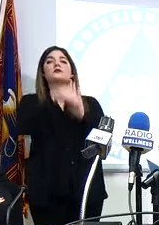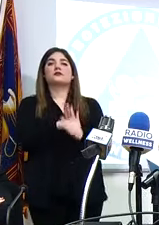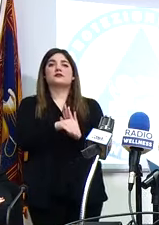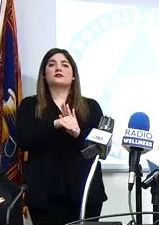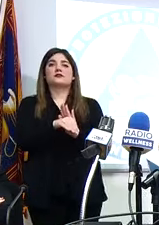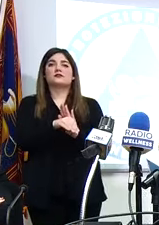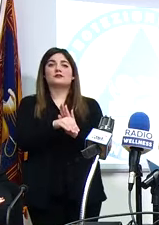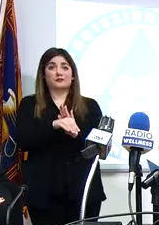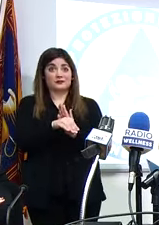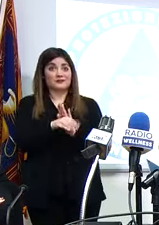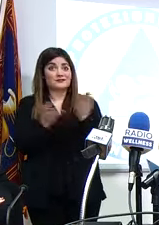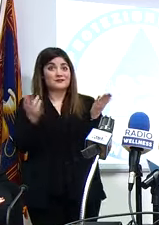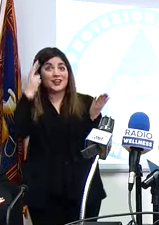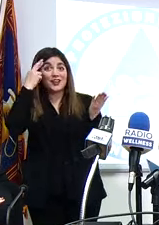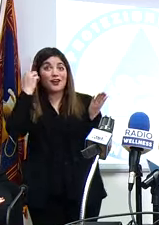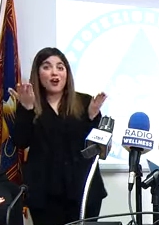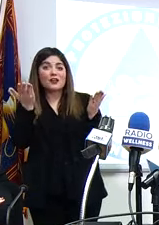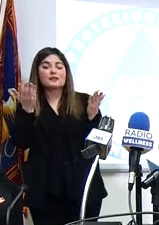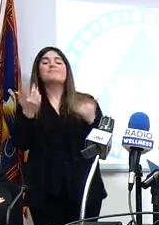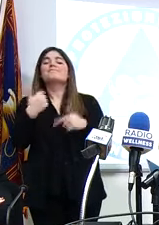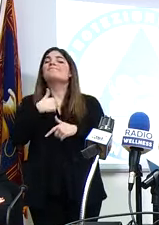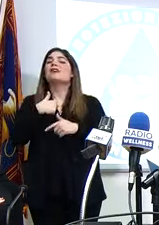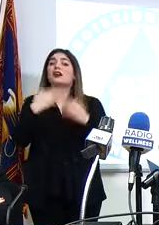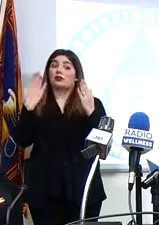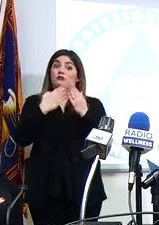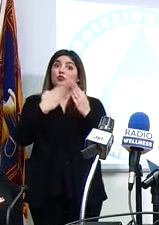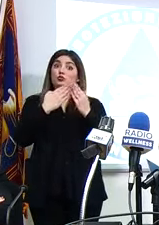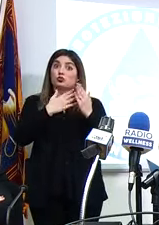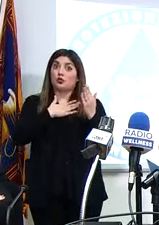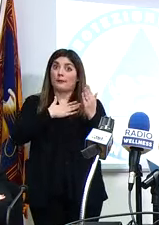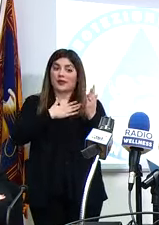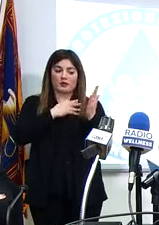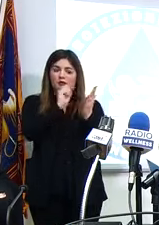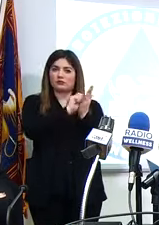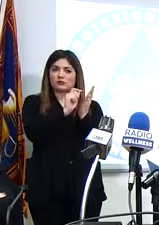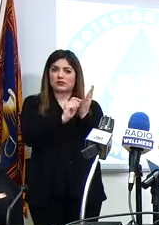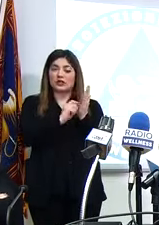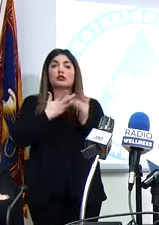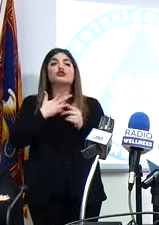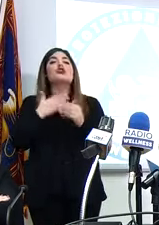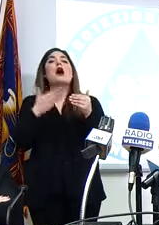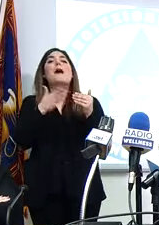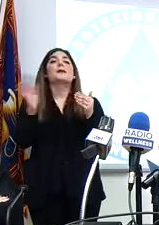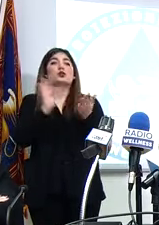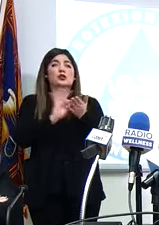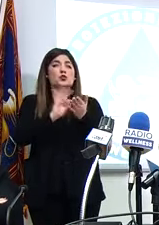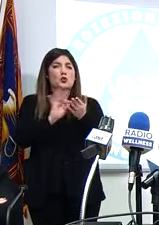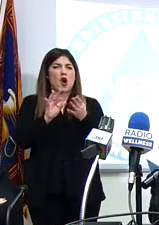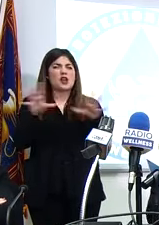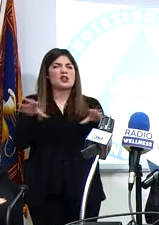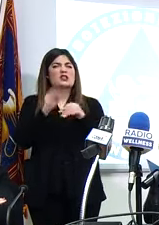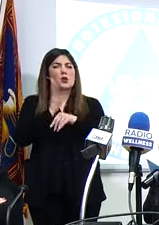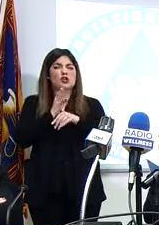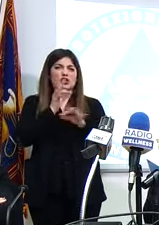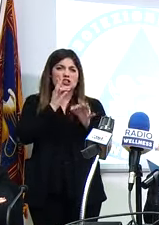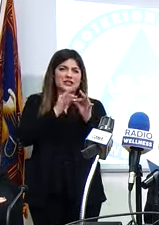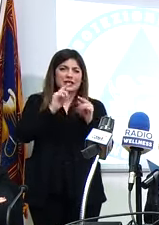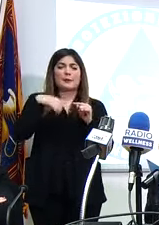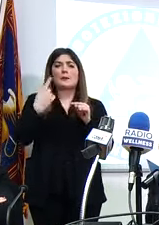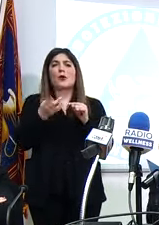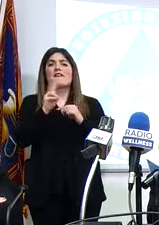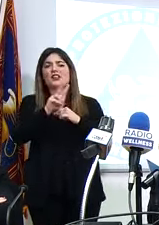Quello che io ho scritto nel mio lavoro era che con l'apertura delle scuole, che è cominciata il 14 settembre in 15 regioni e il